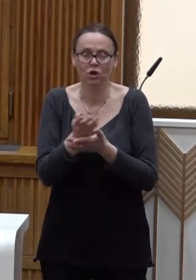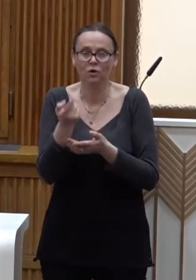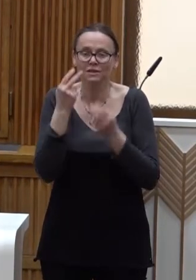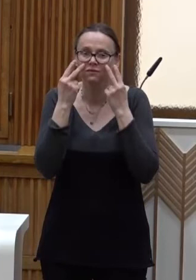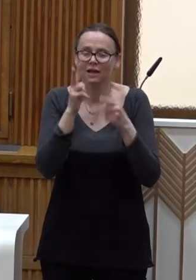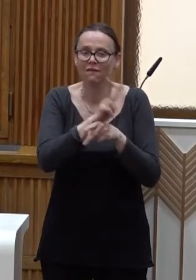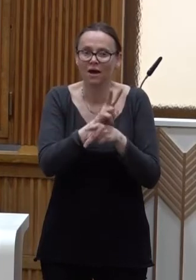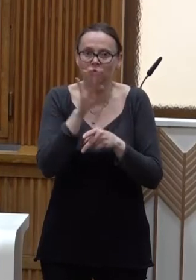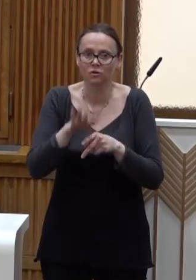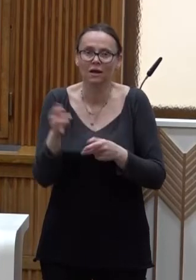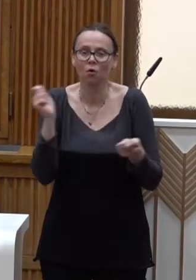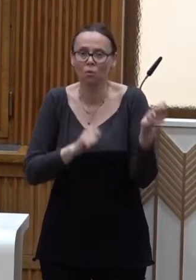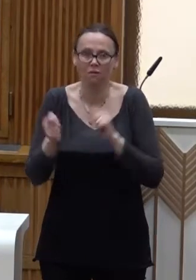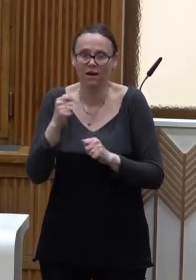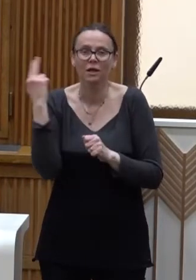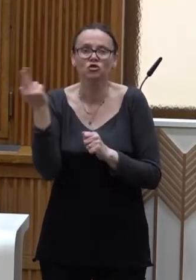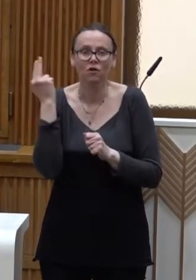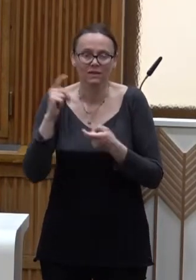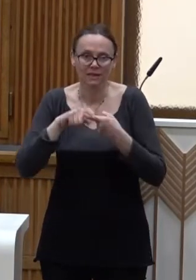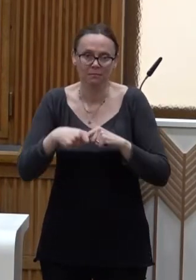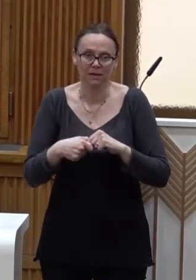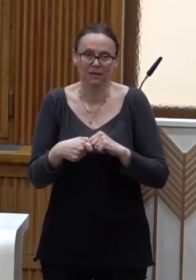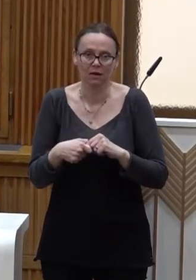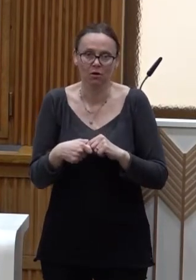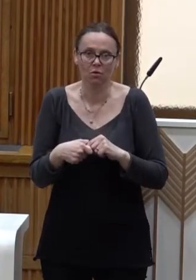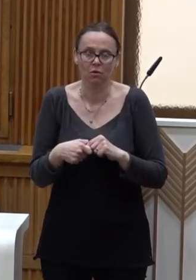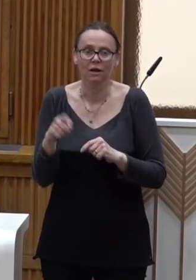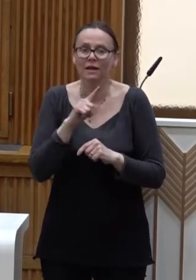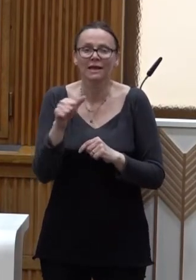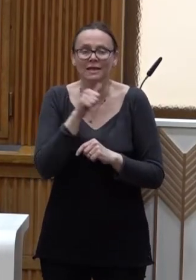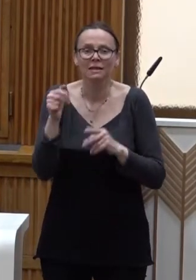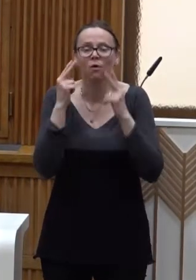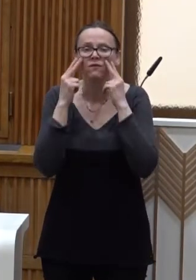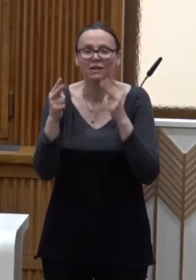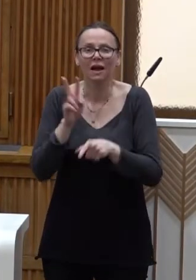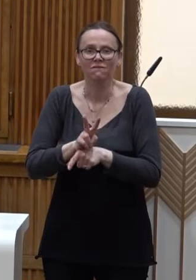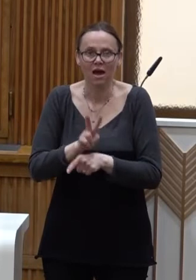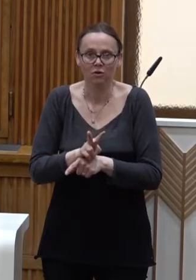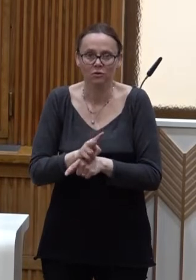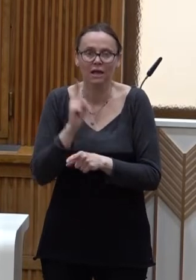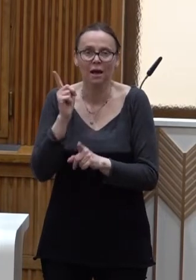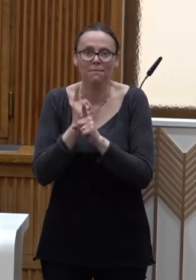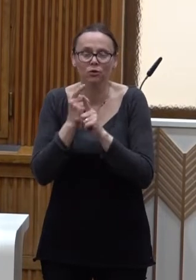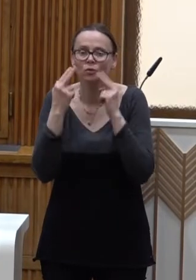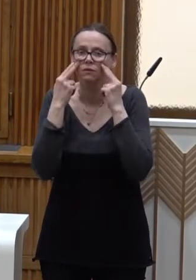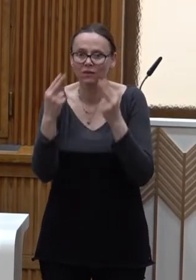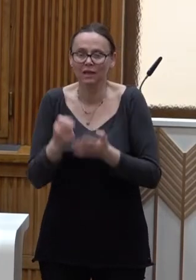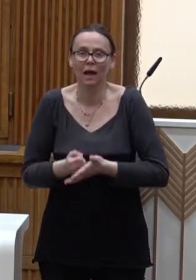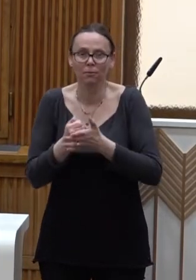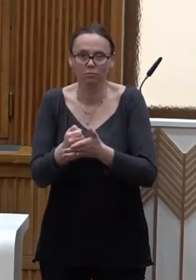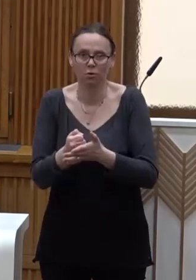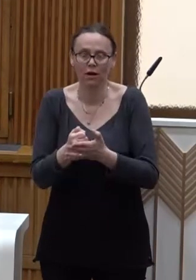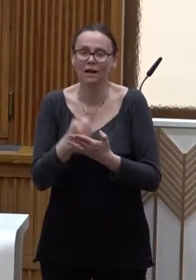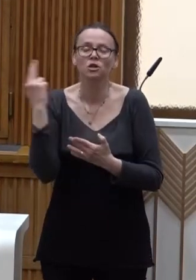varnosti predvsem na kupovanje slovenskih pridelkov, ne samo z vidika varnosti, marveč tudi z vidika podpore,